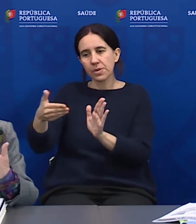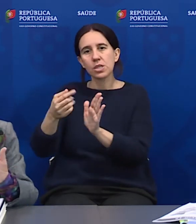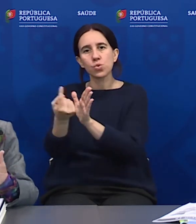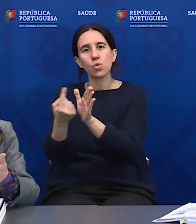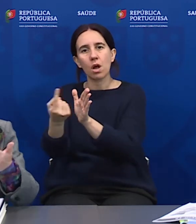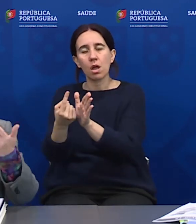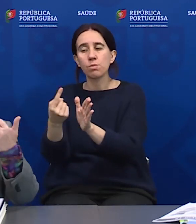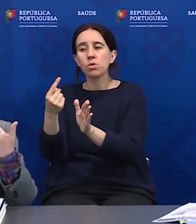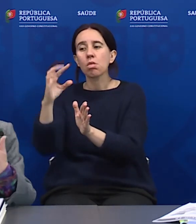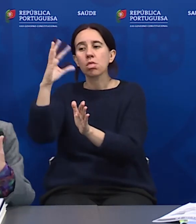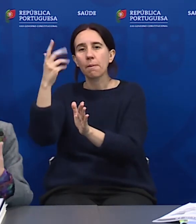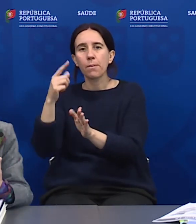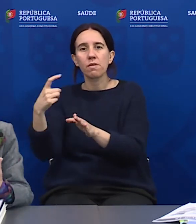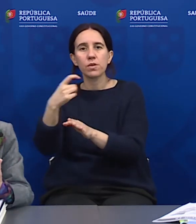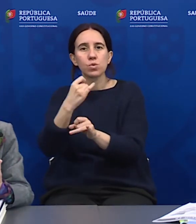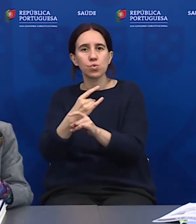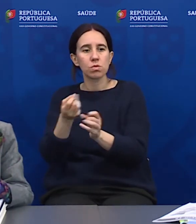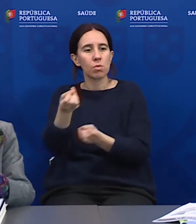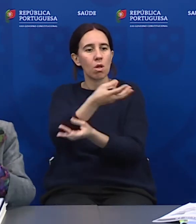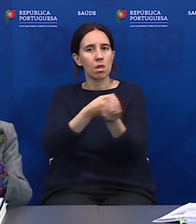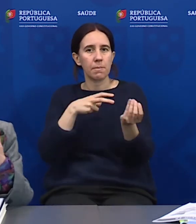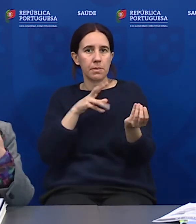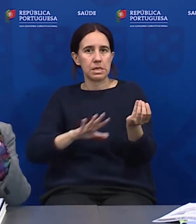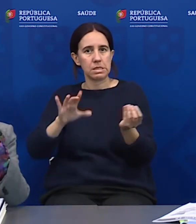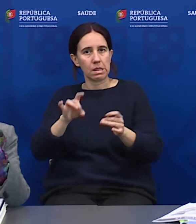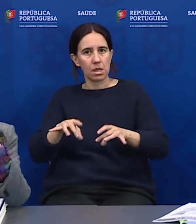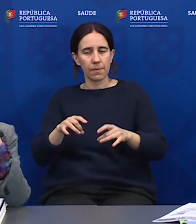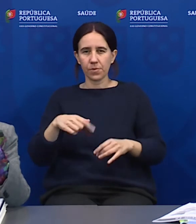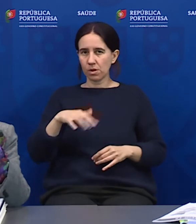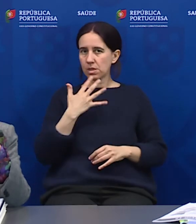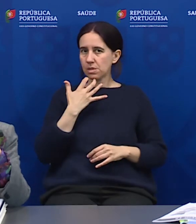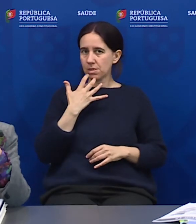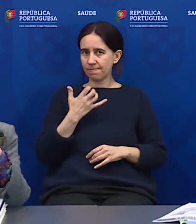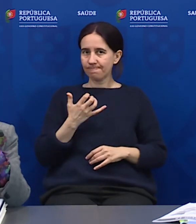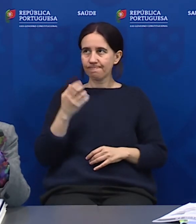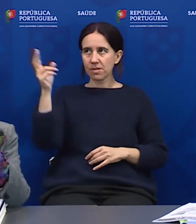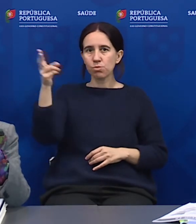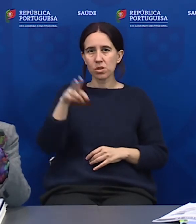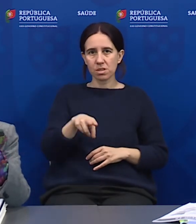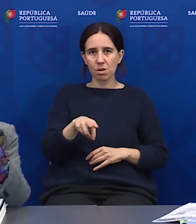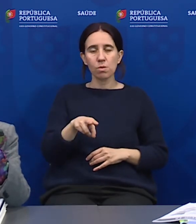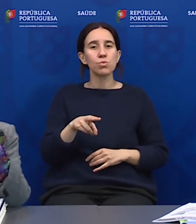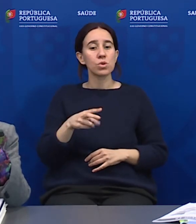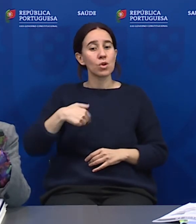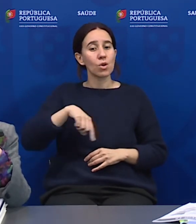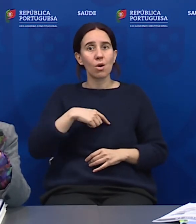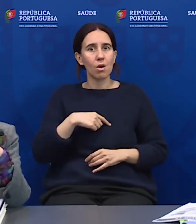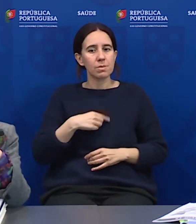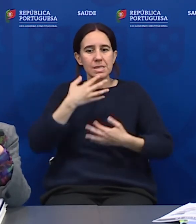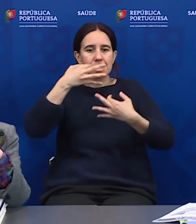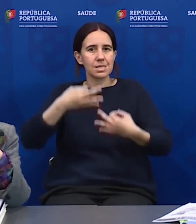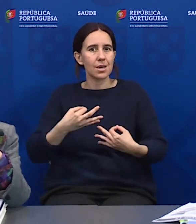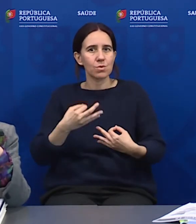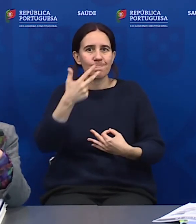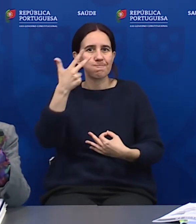estar a introduzir outros vírus no nosso país. E nós estamos com muito cuidado em relação à importação, porque nós também não temos a